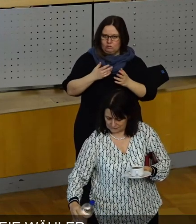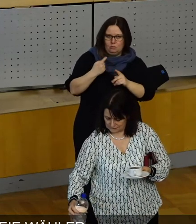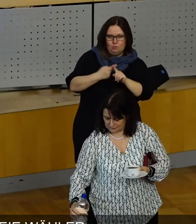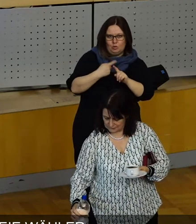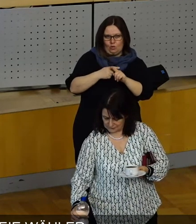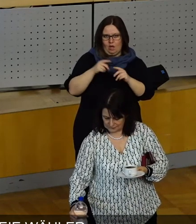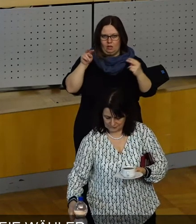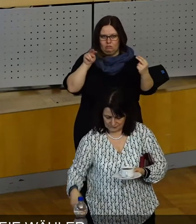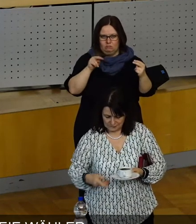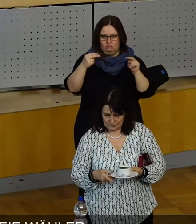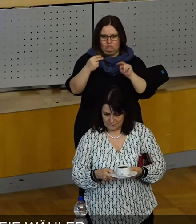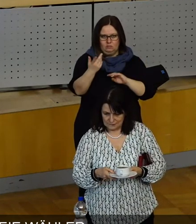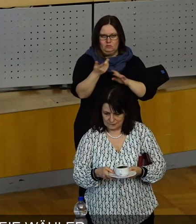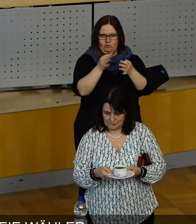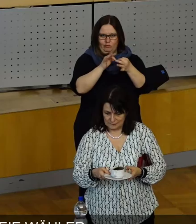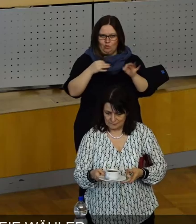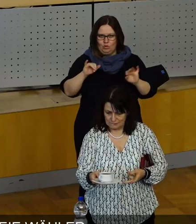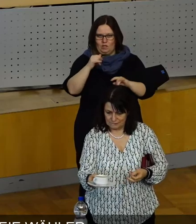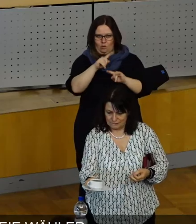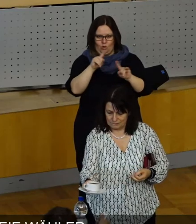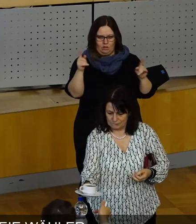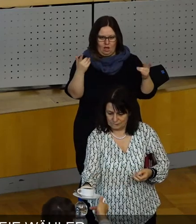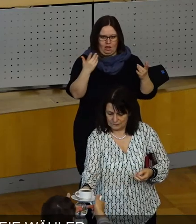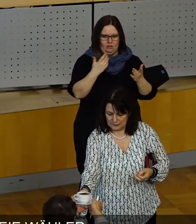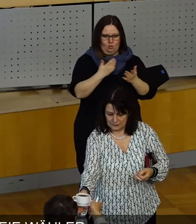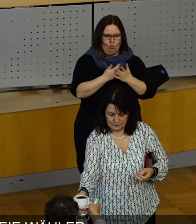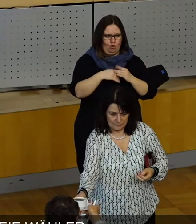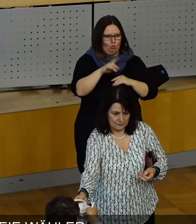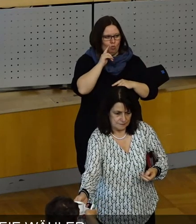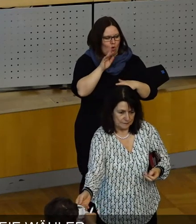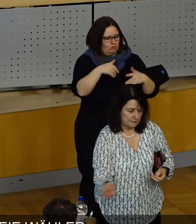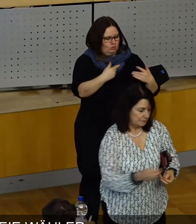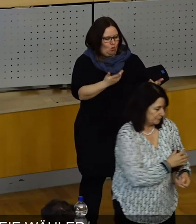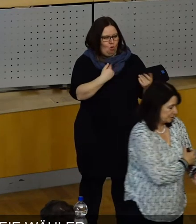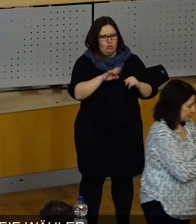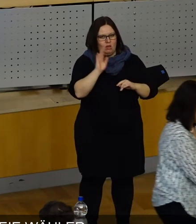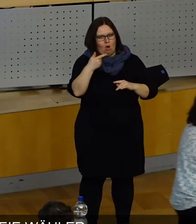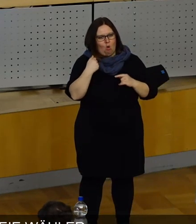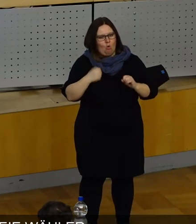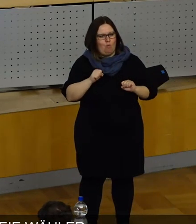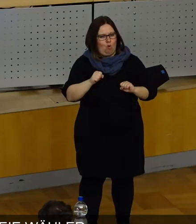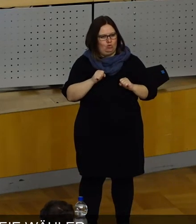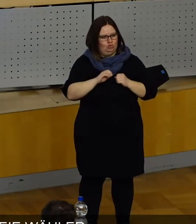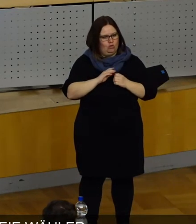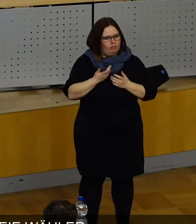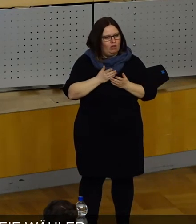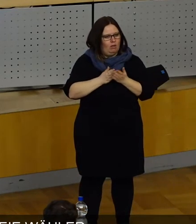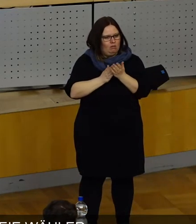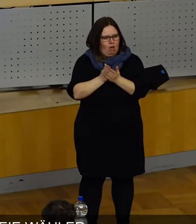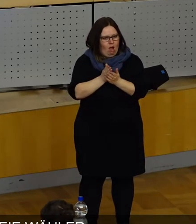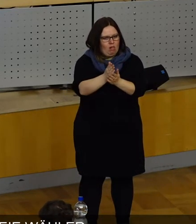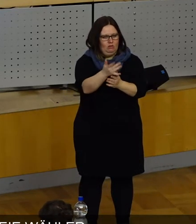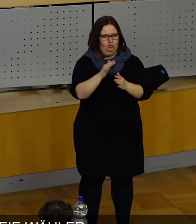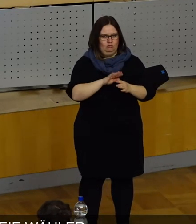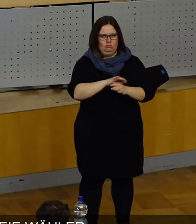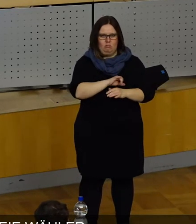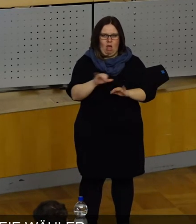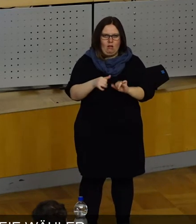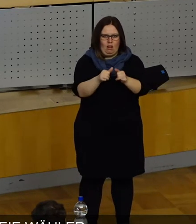Besonderheiten? Ist er funktional oder und erfüllt nur einen Zweck? Oder ist er nachhaltig und langlebig?